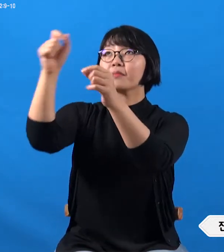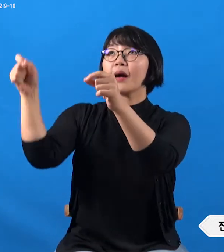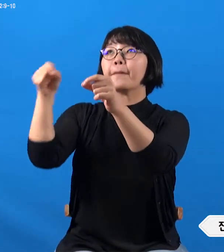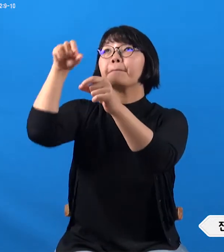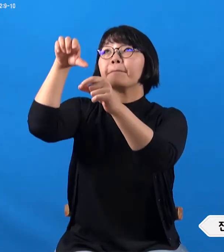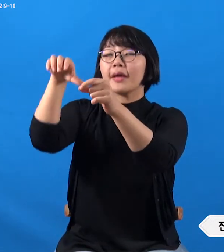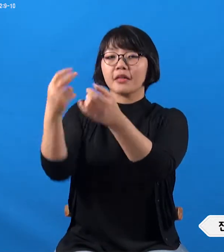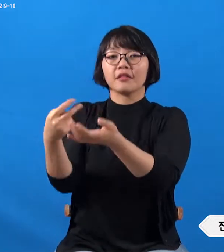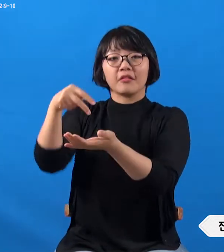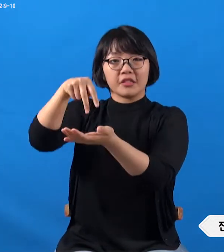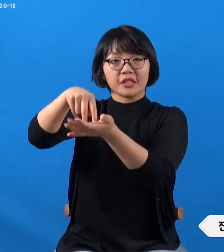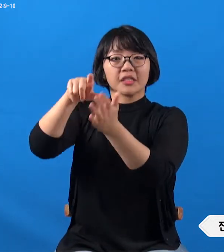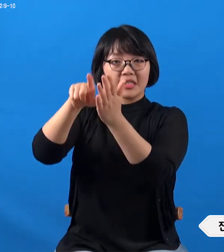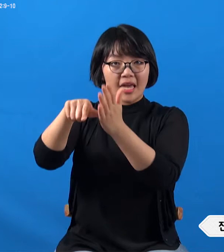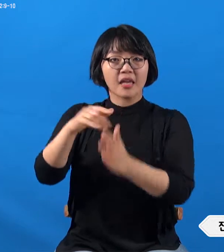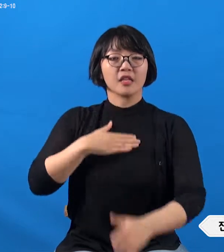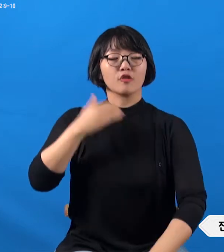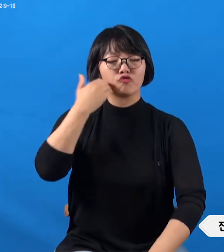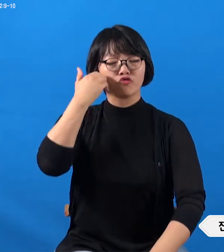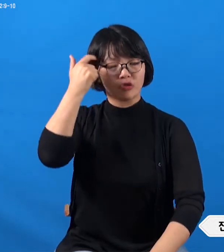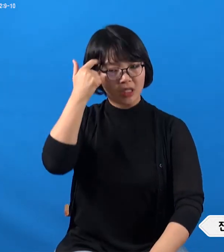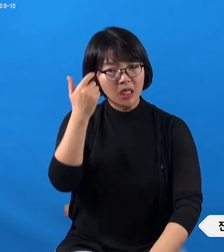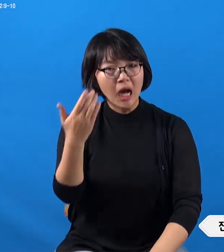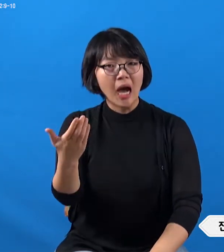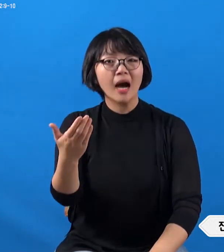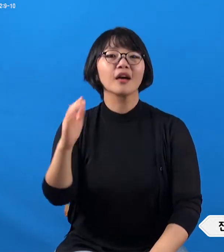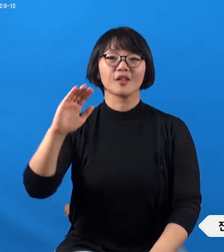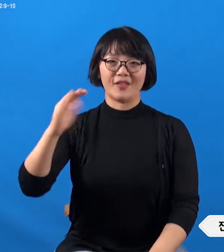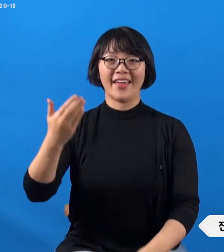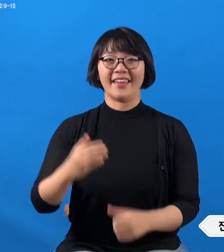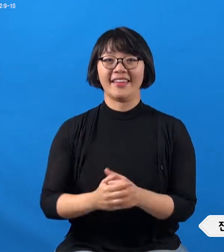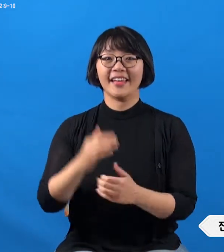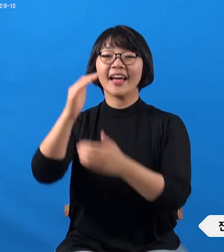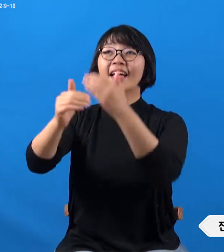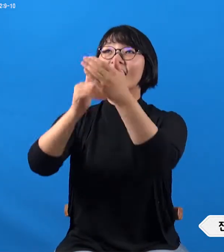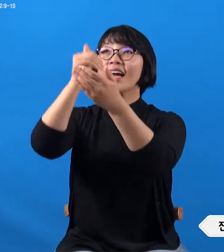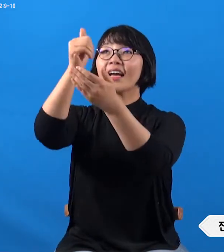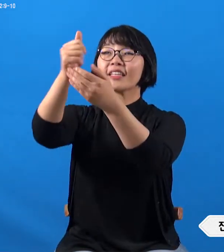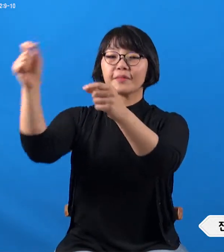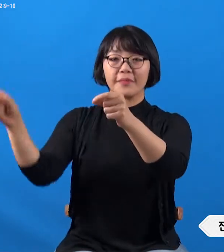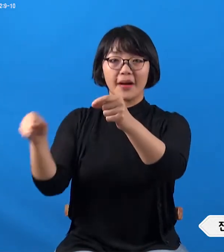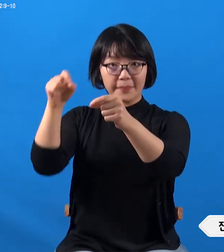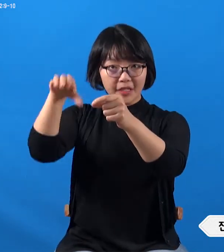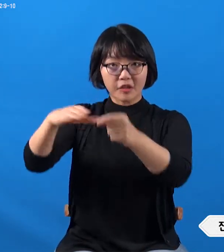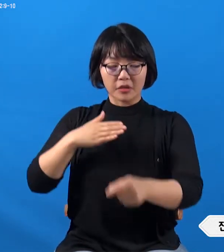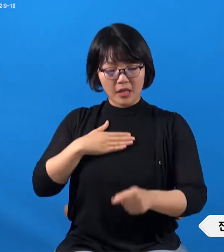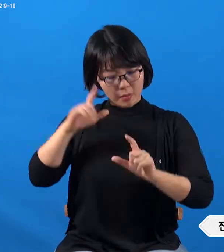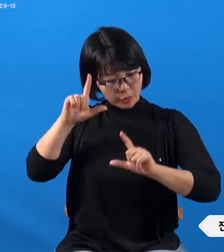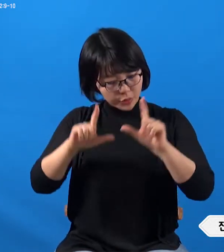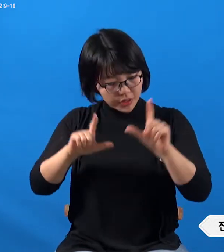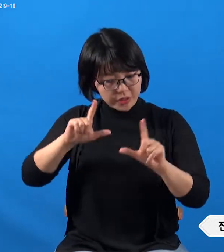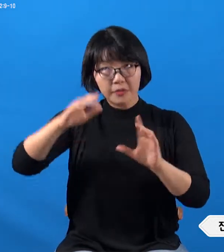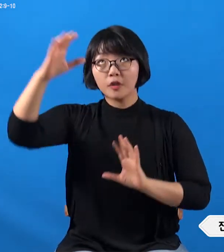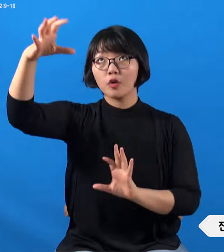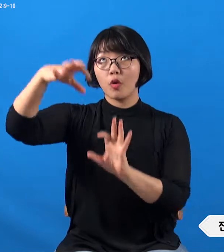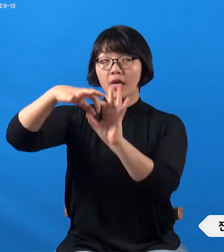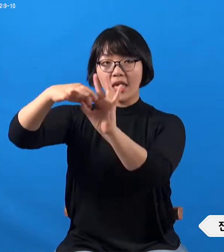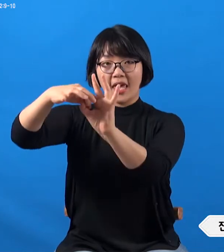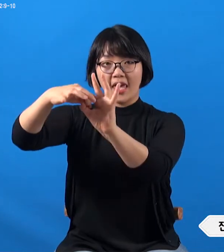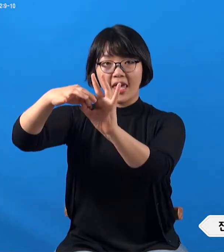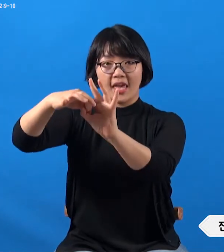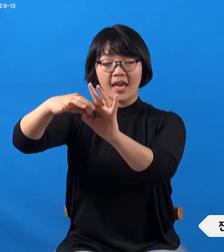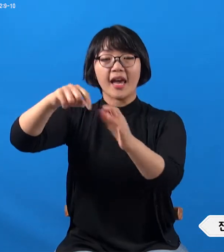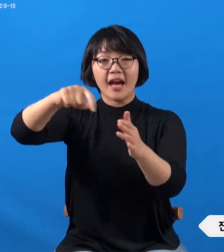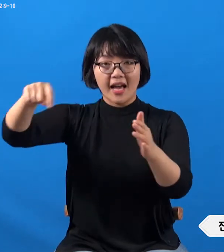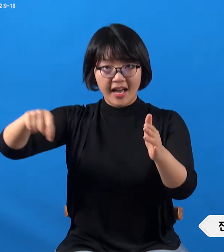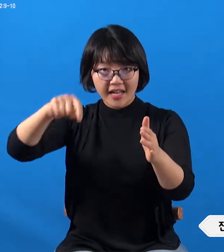답으로 시작됩니다. 그리고 하나님 앞에서 나의 모습과 하나님과의 관계 가운데 나에 대한